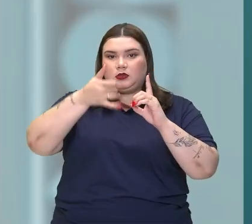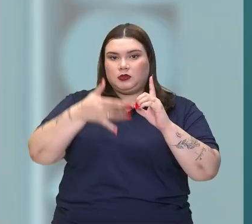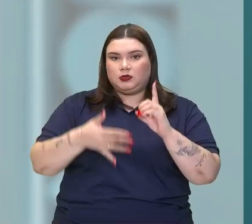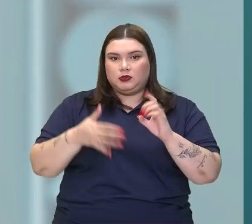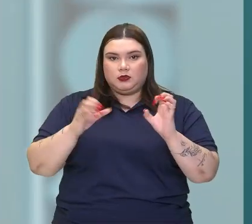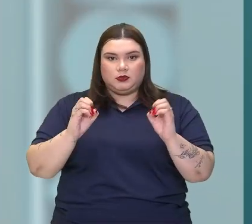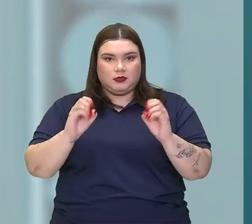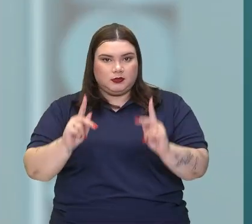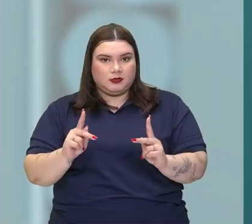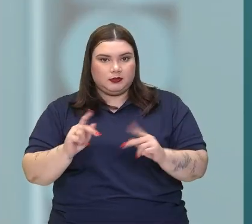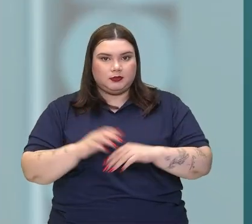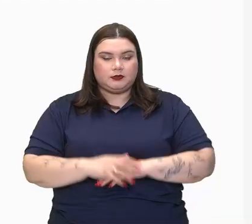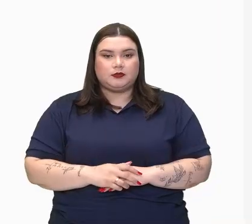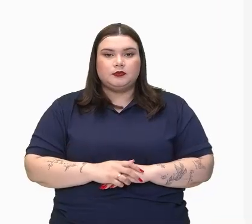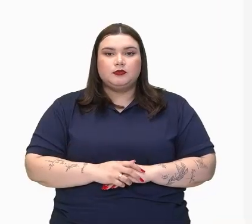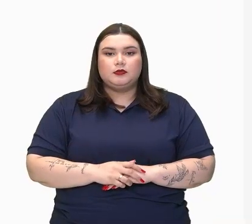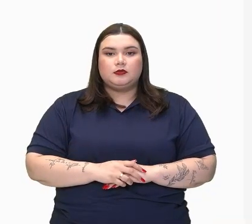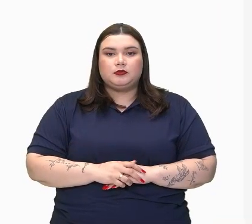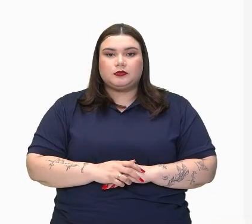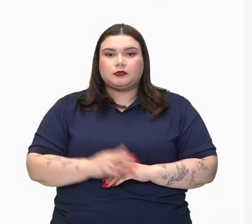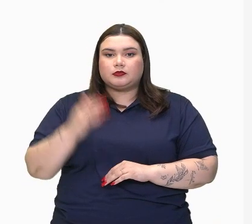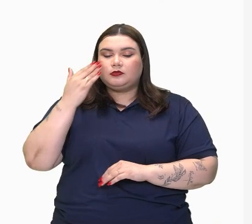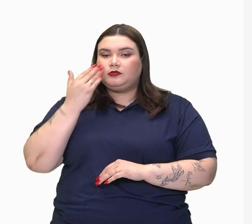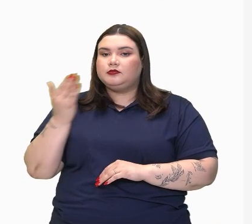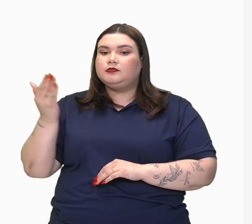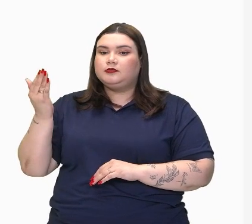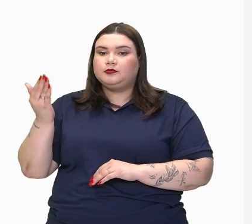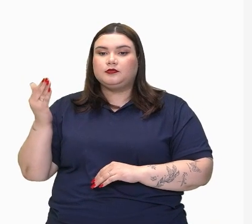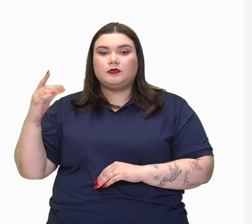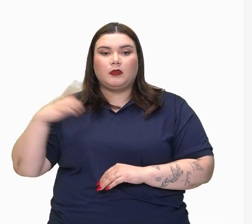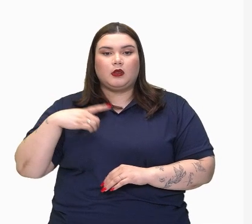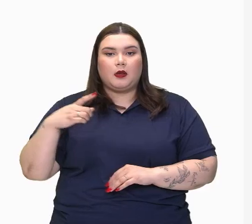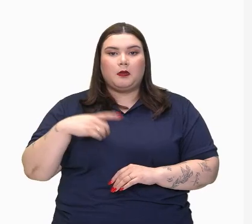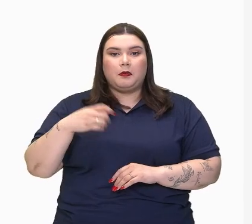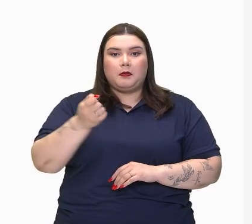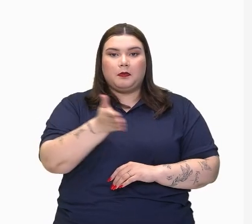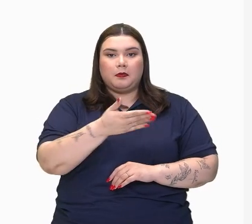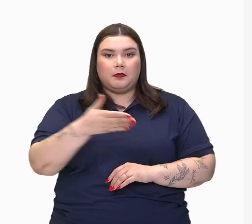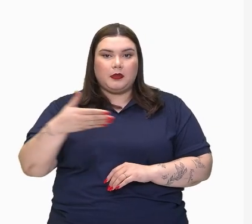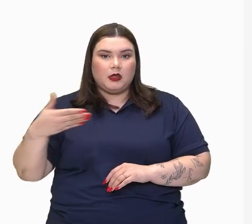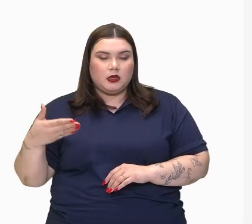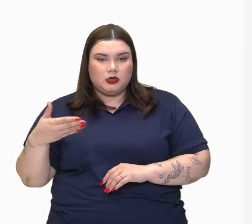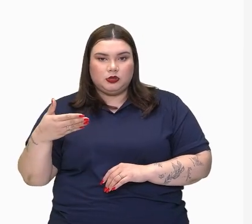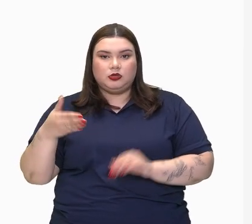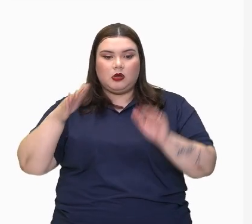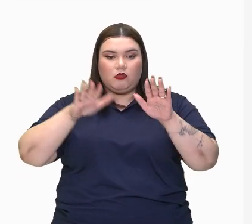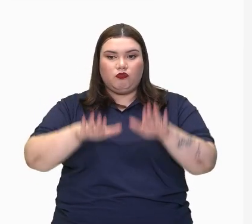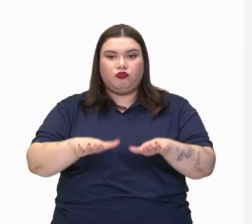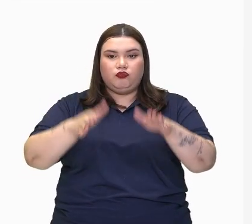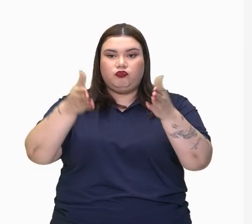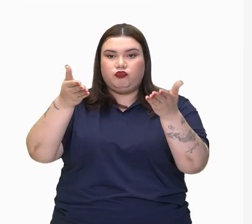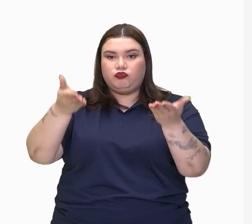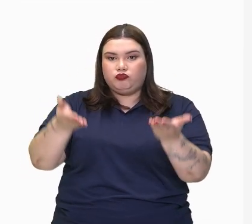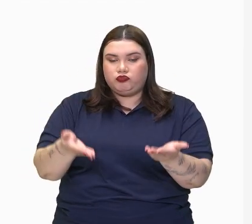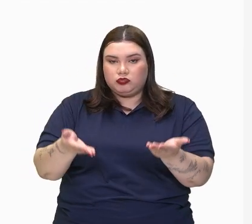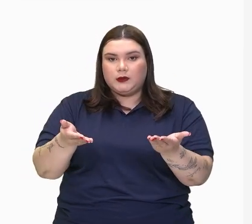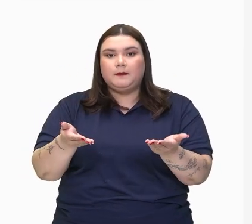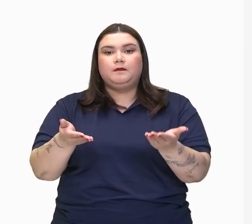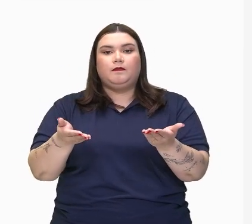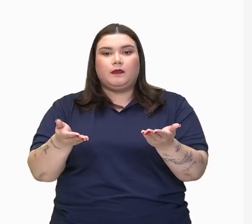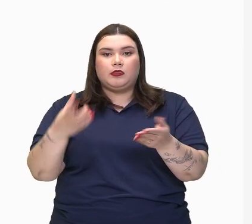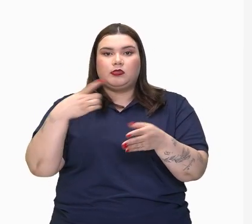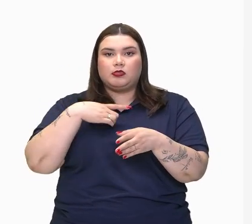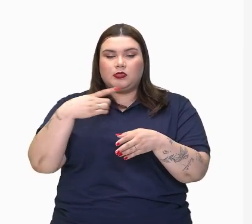ok? Vamos voltar lá. Nós temos aí peixe fresco, assado, com